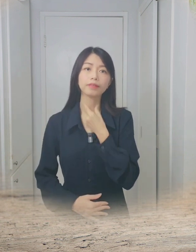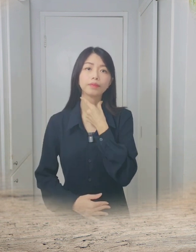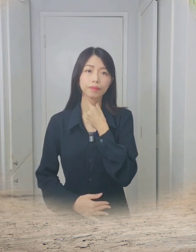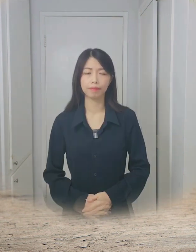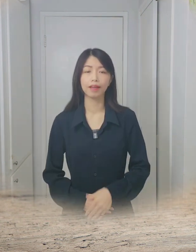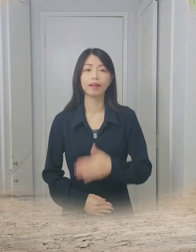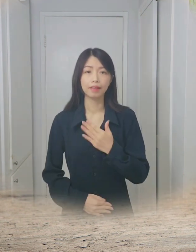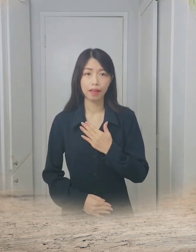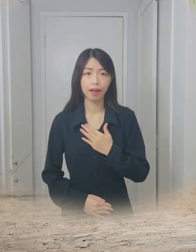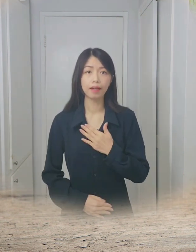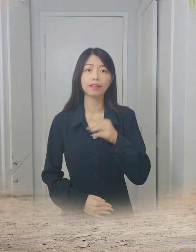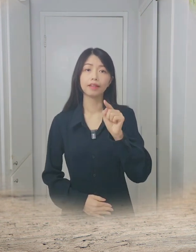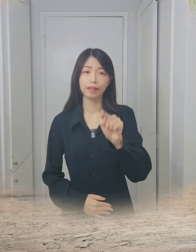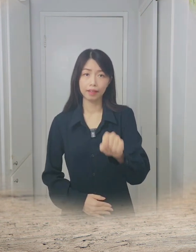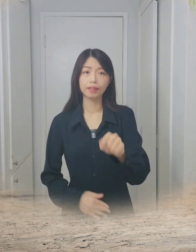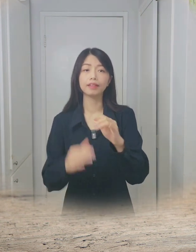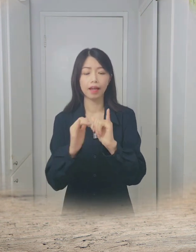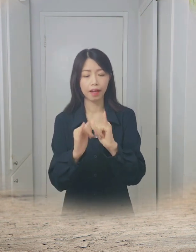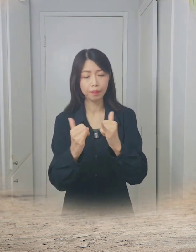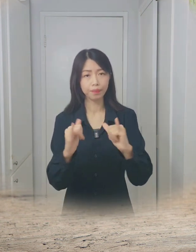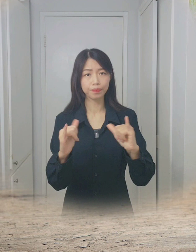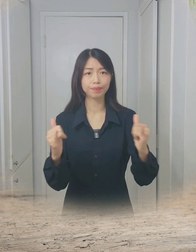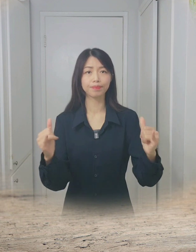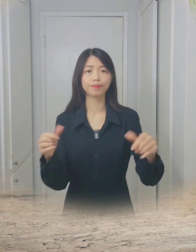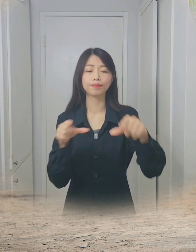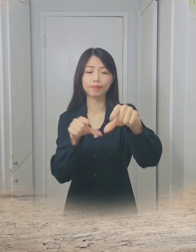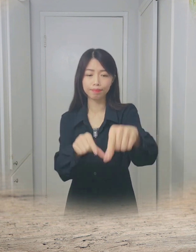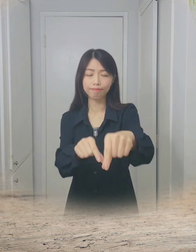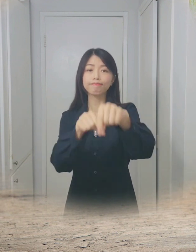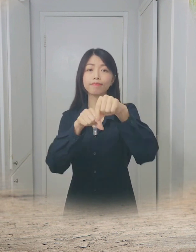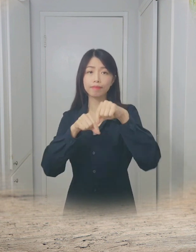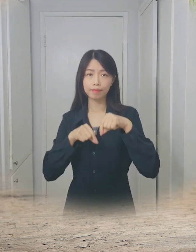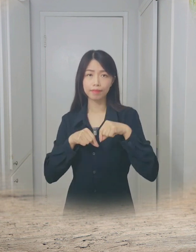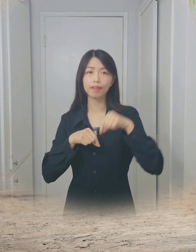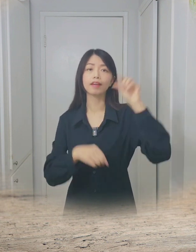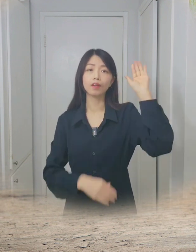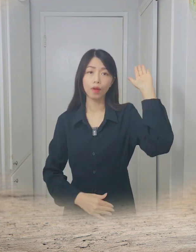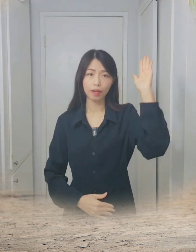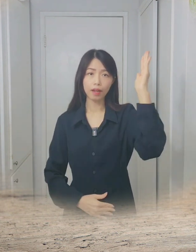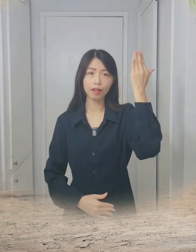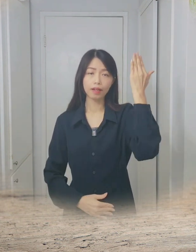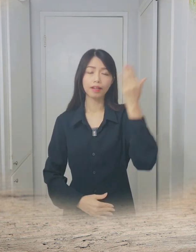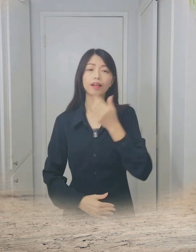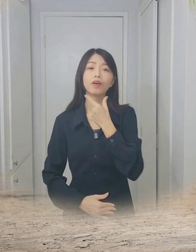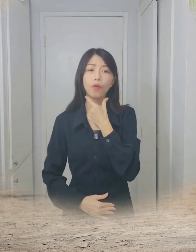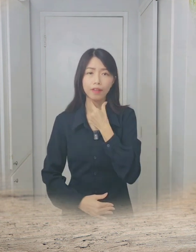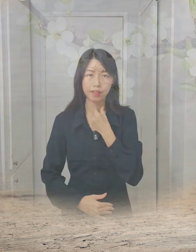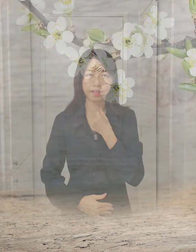내가 그 사람 되길